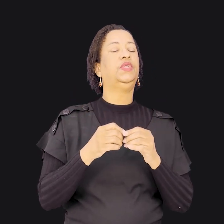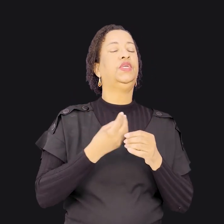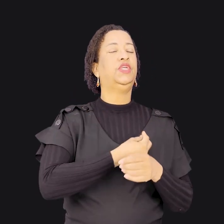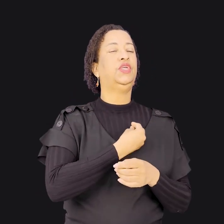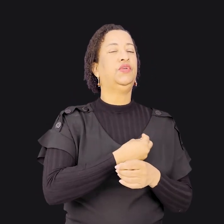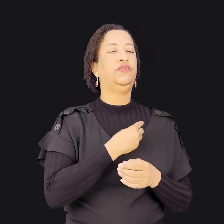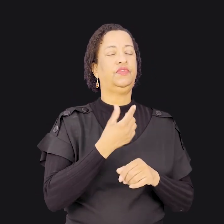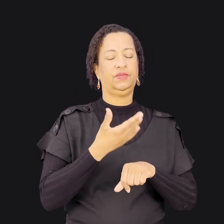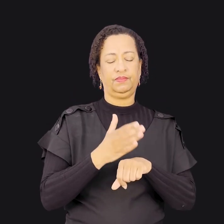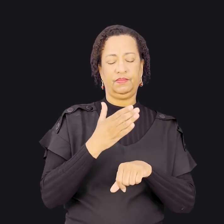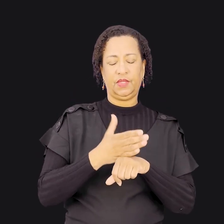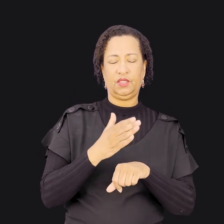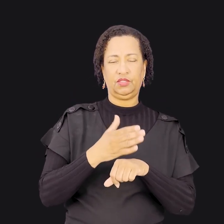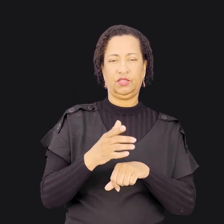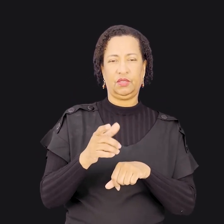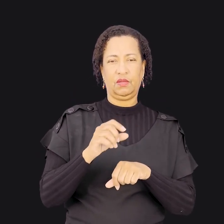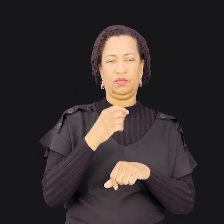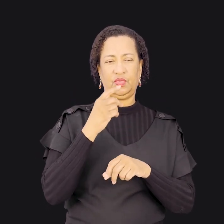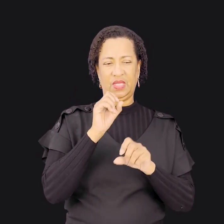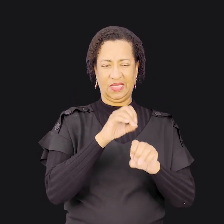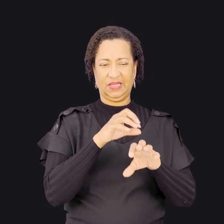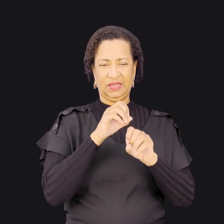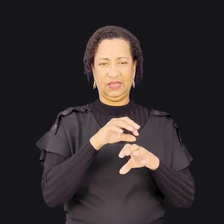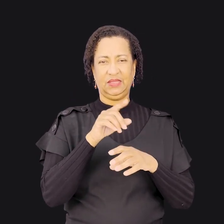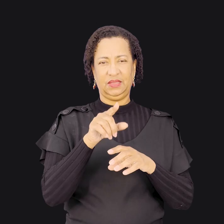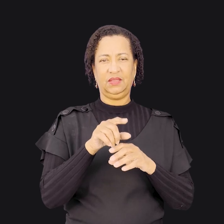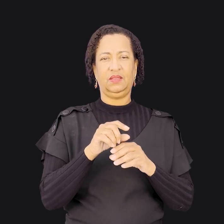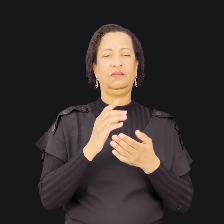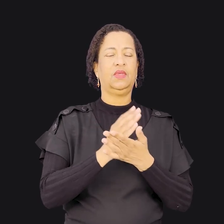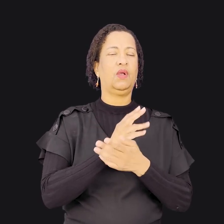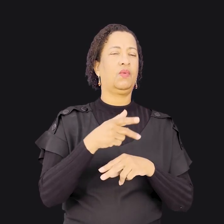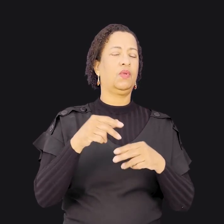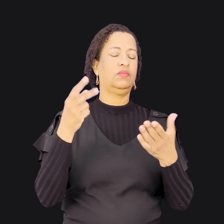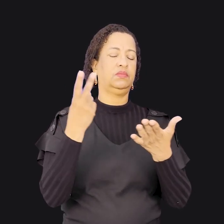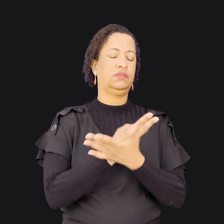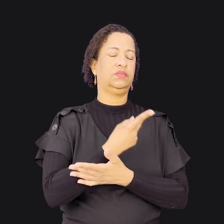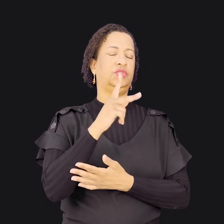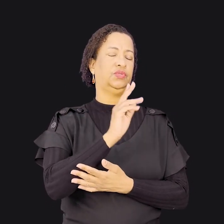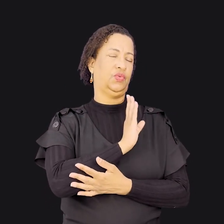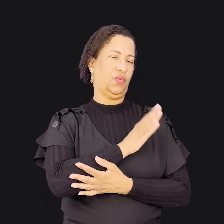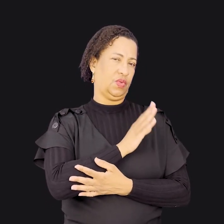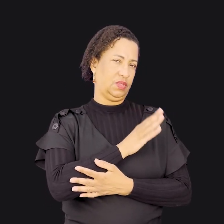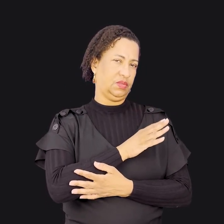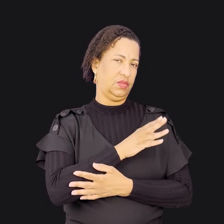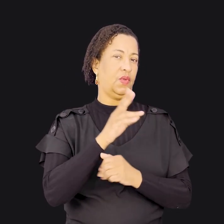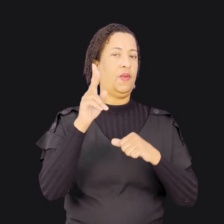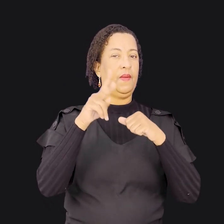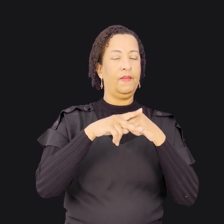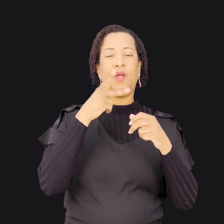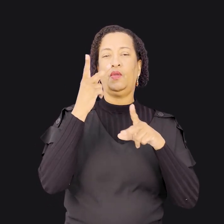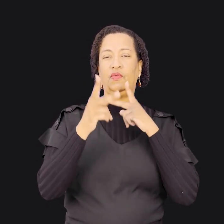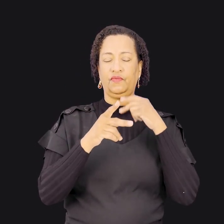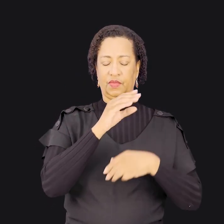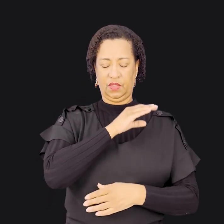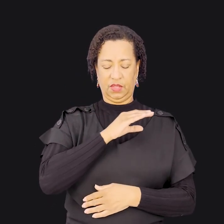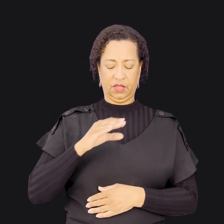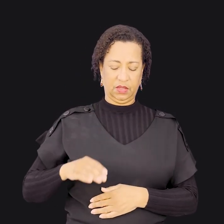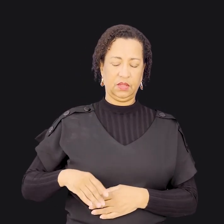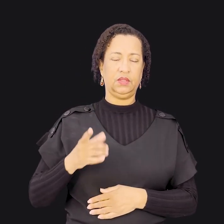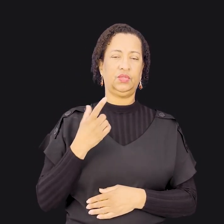passa a viver e a aplicar o que ela lhe diz, algo acontece no seu coração. Paulo afirma que Cristo é a esperança da